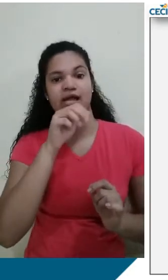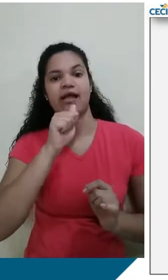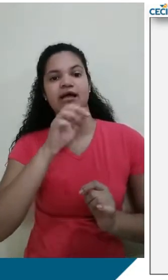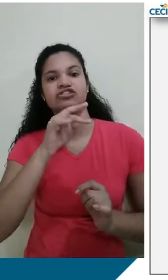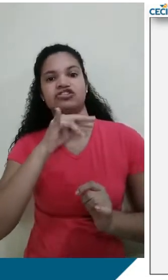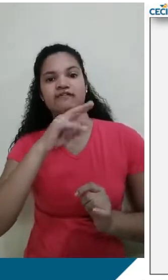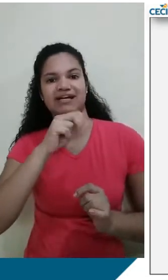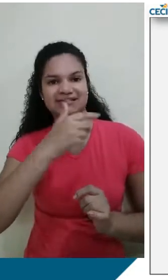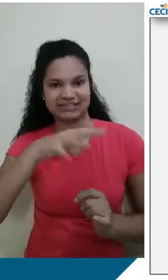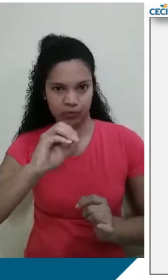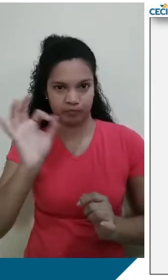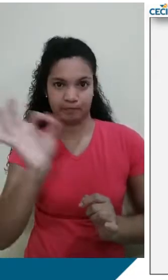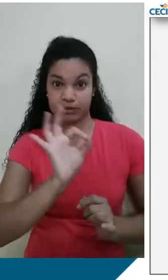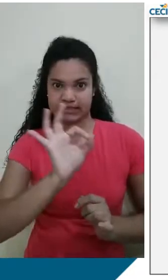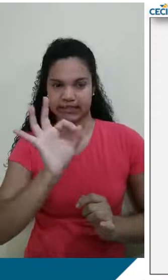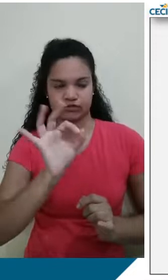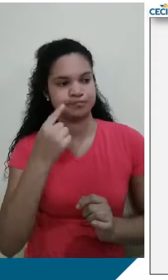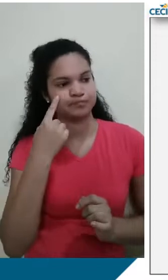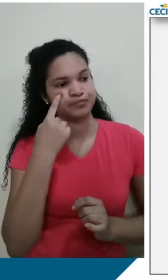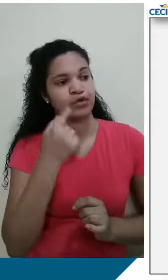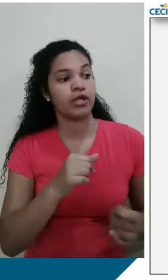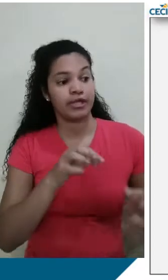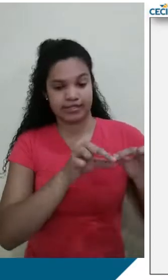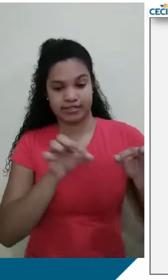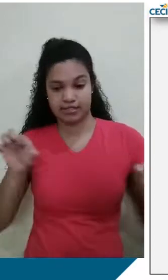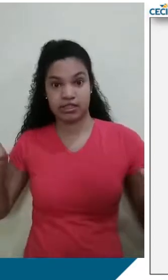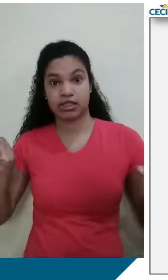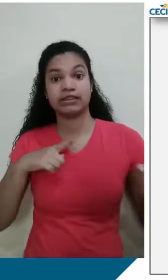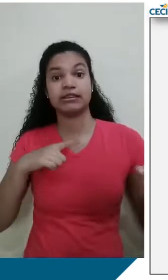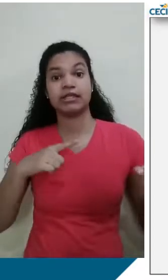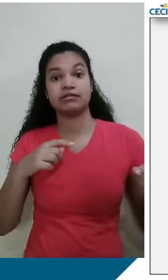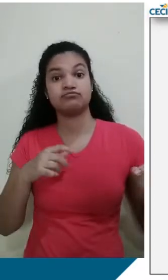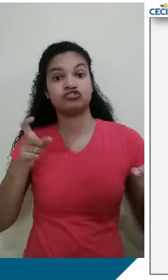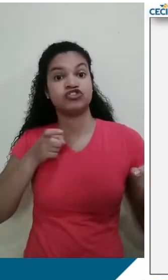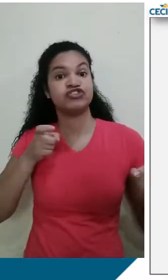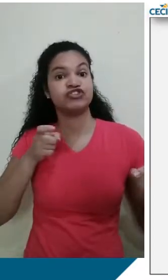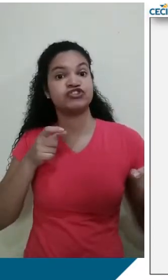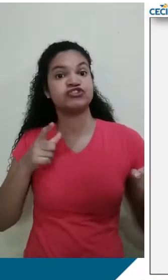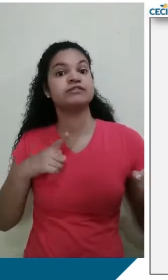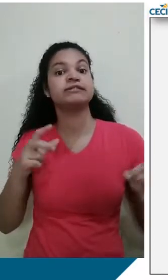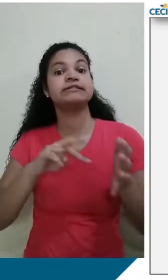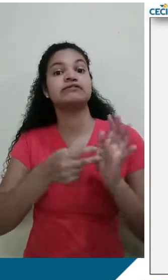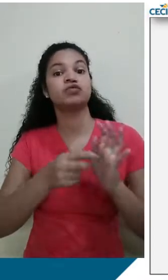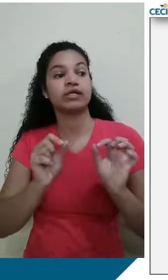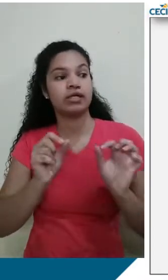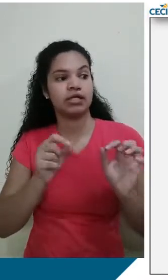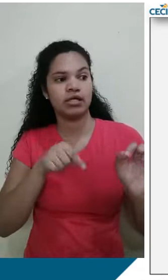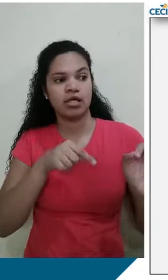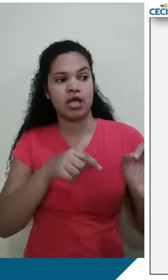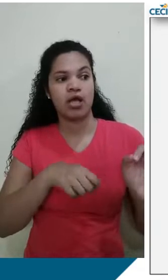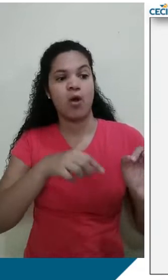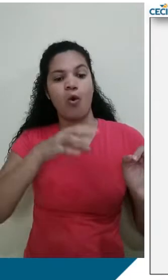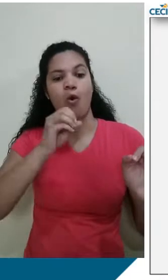ativação em percentagem. E no eixo X, no eixo das abscissas, nós temos os comprimentos de onda